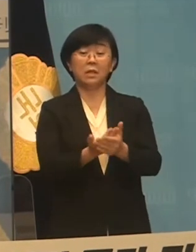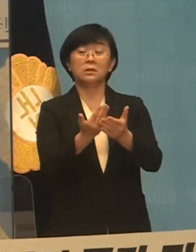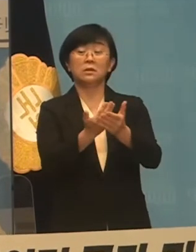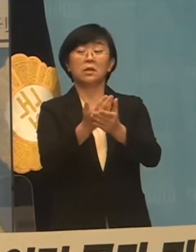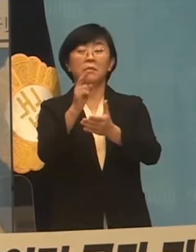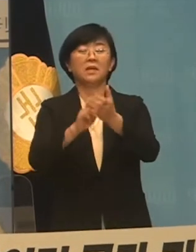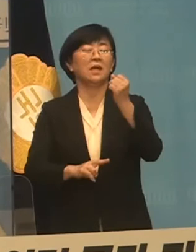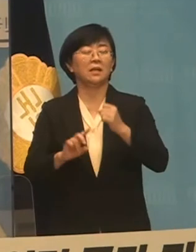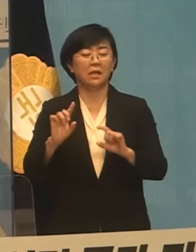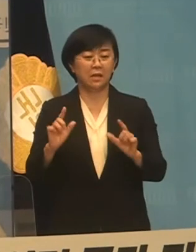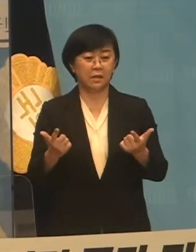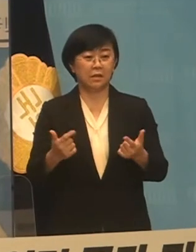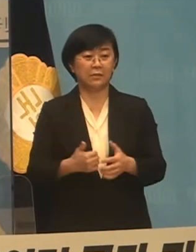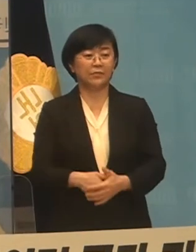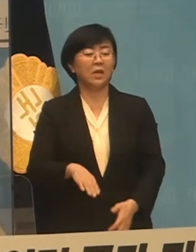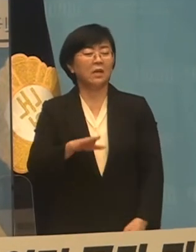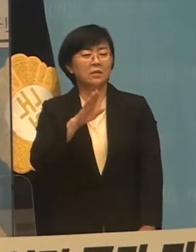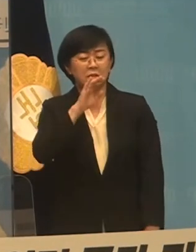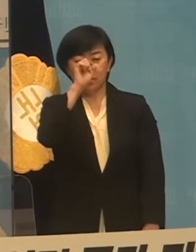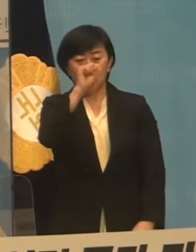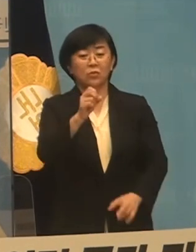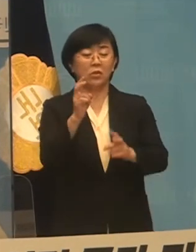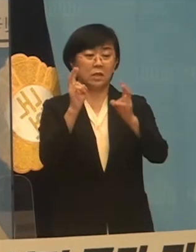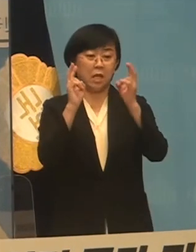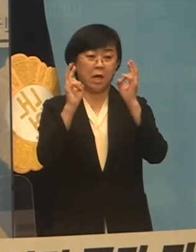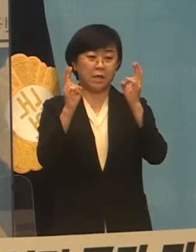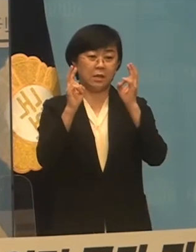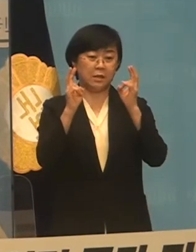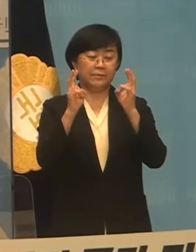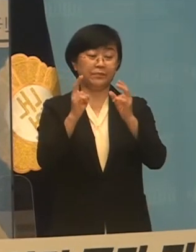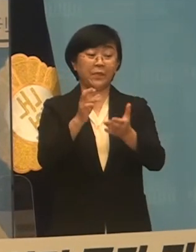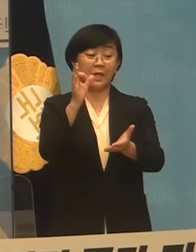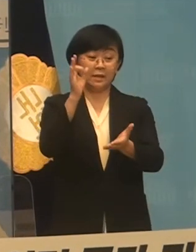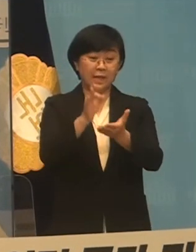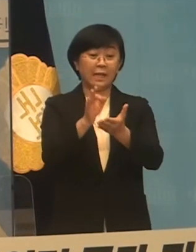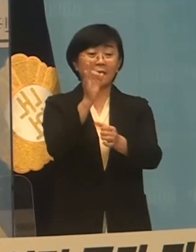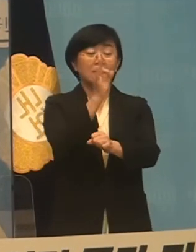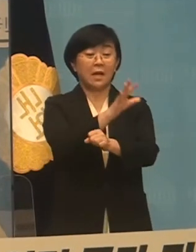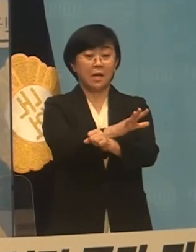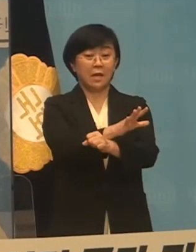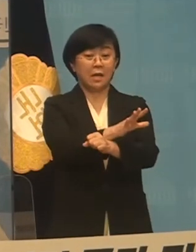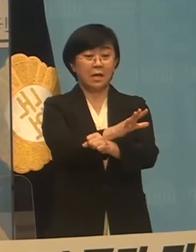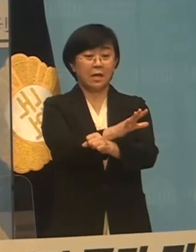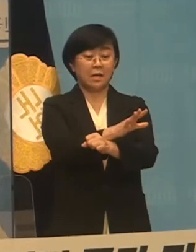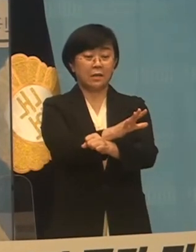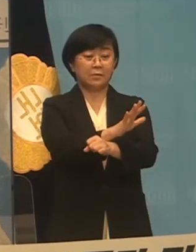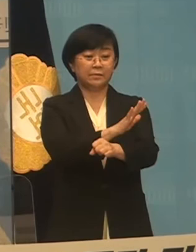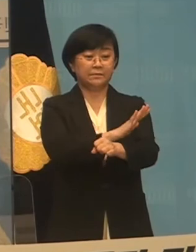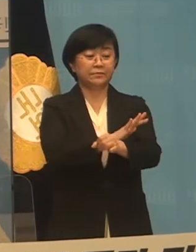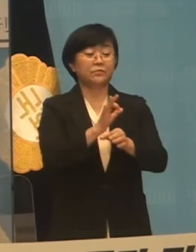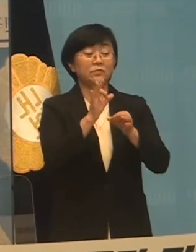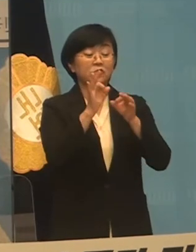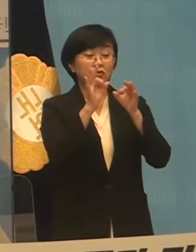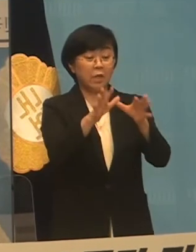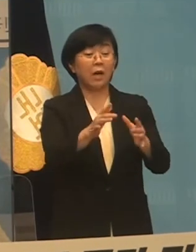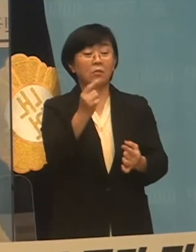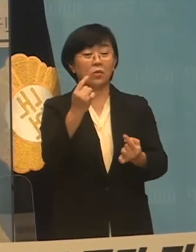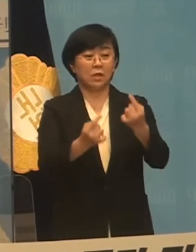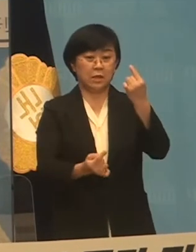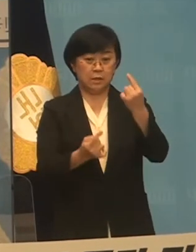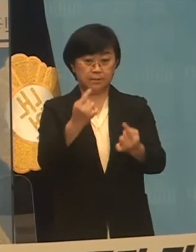성장시켜서 대파는 것이 아니라 알짜 기업을 헐값에 사들여서 제대로 투자나 이런